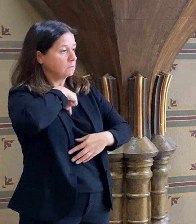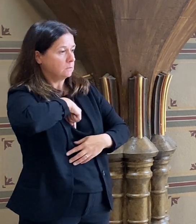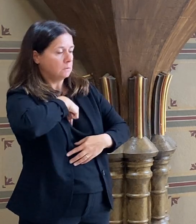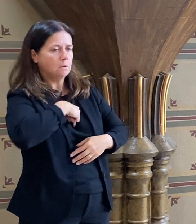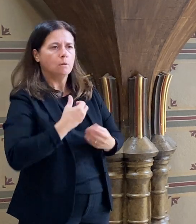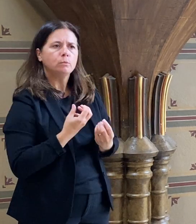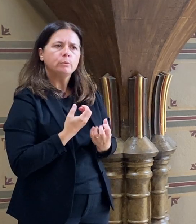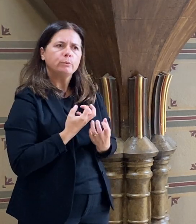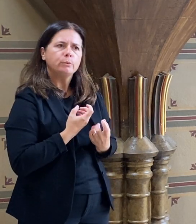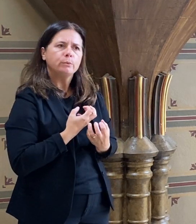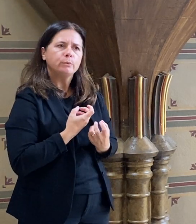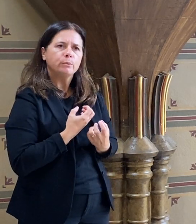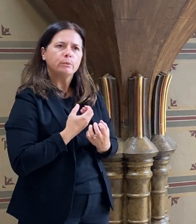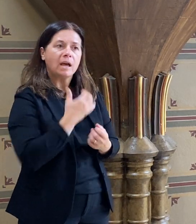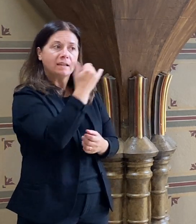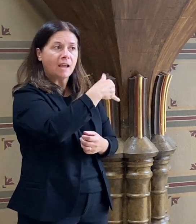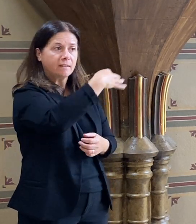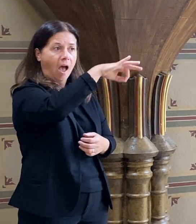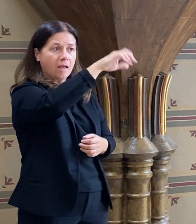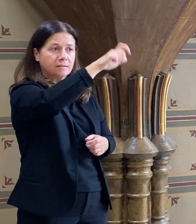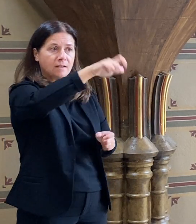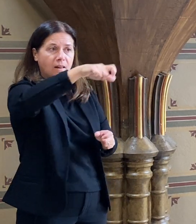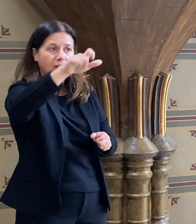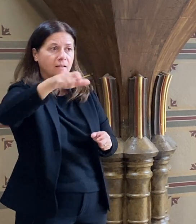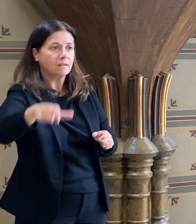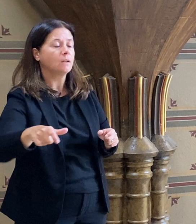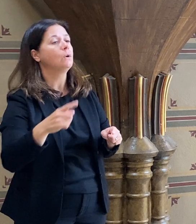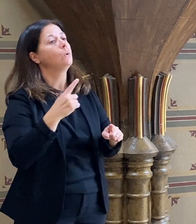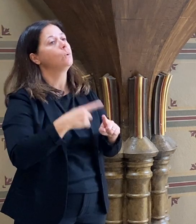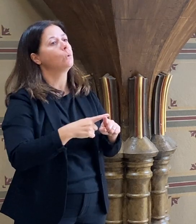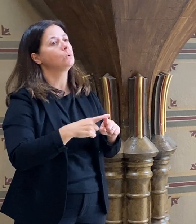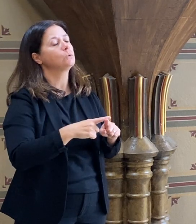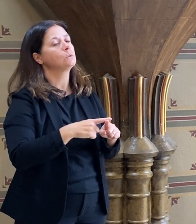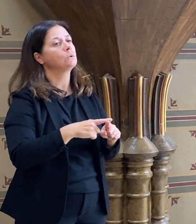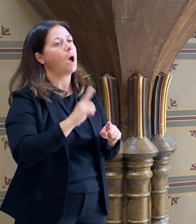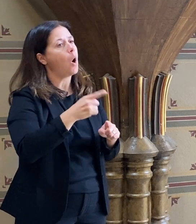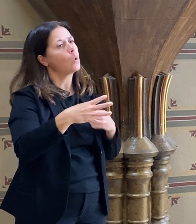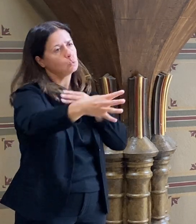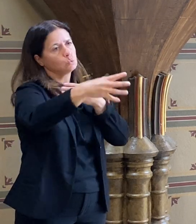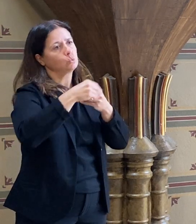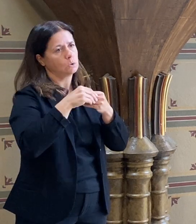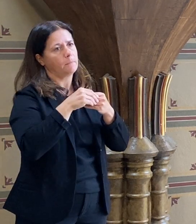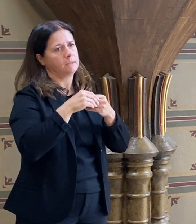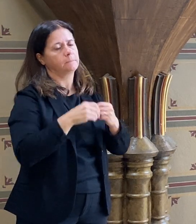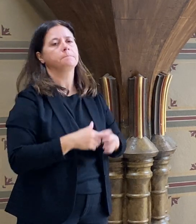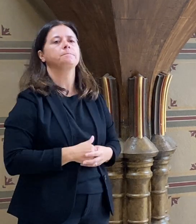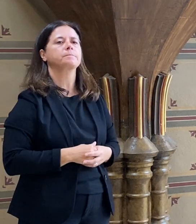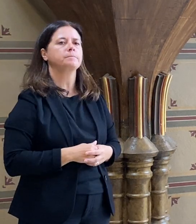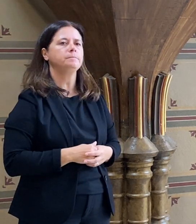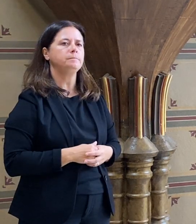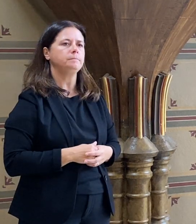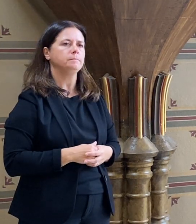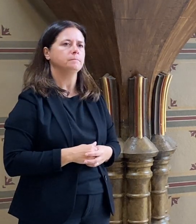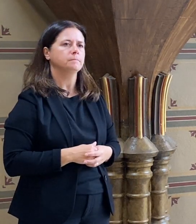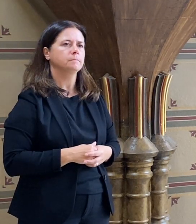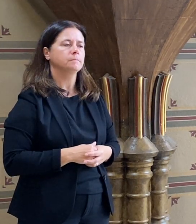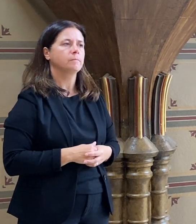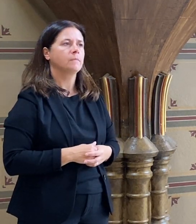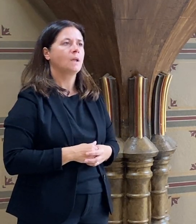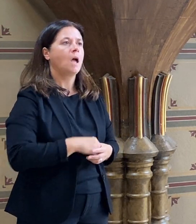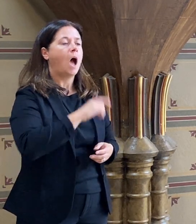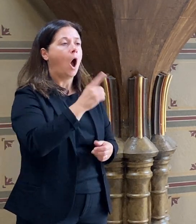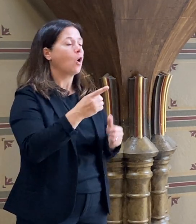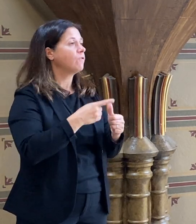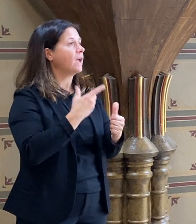bewegt, jeden Einzelnen von uns und alle miteinander. Ja, selbst noch, wenn